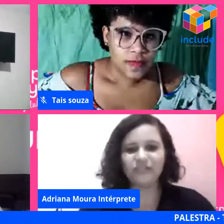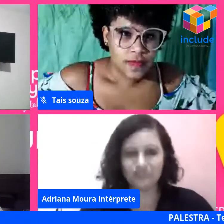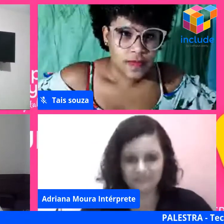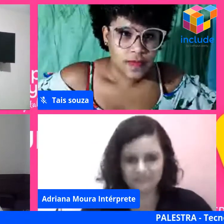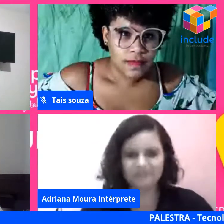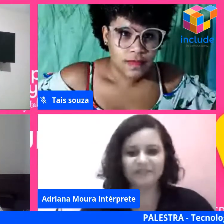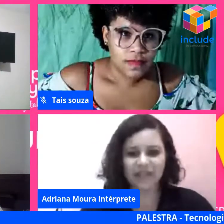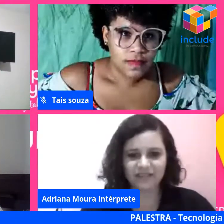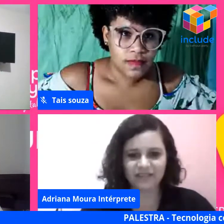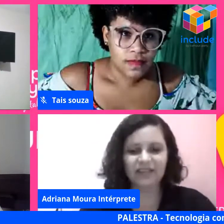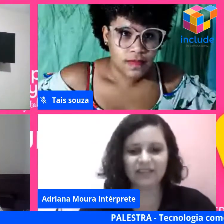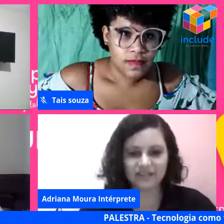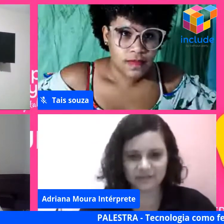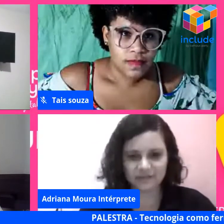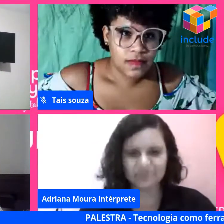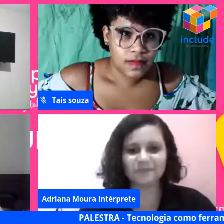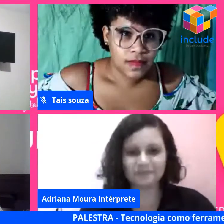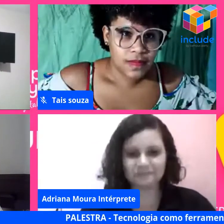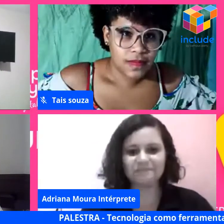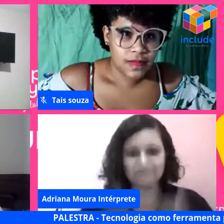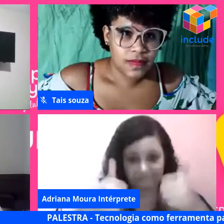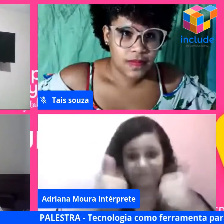dificuldade. Thaís tá relatando.